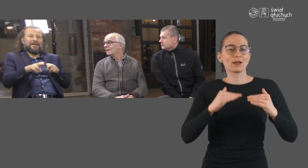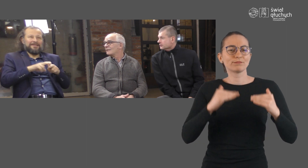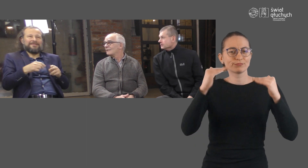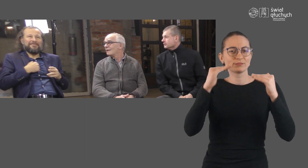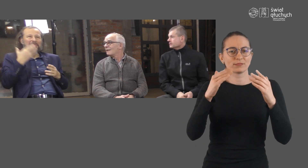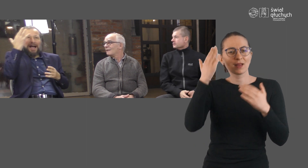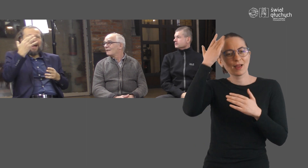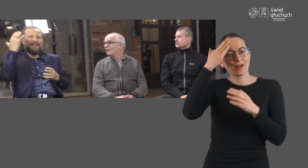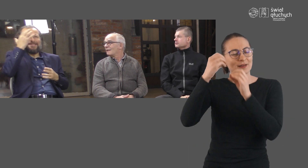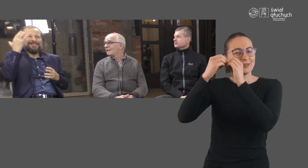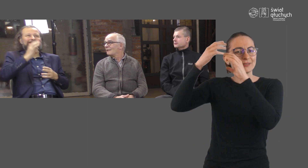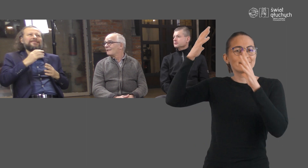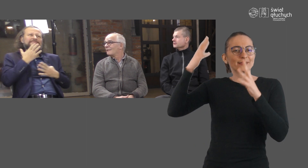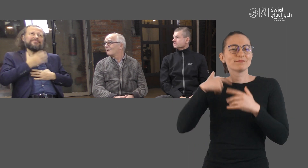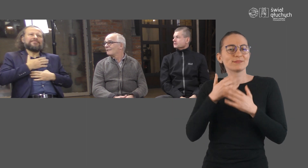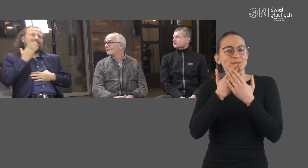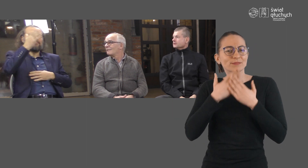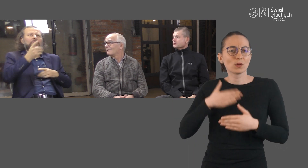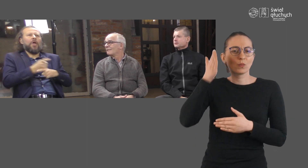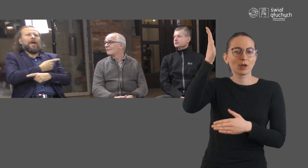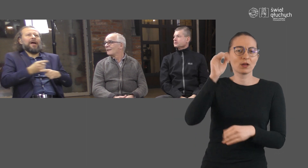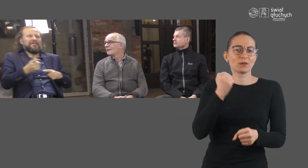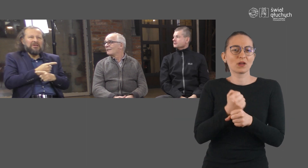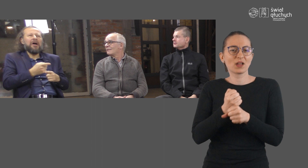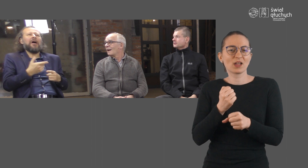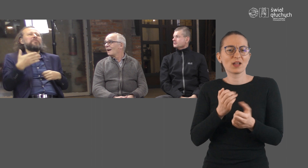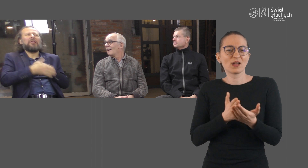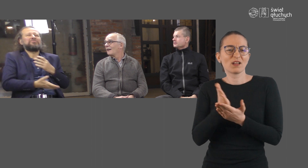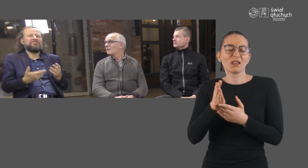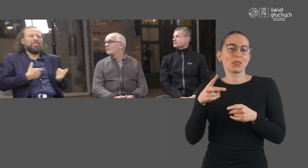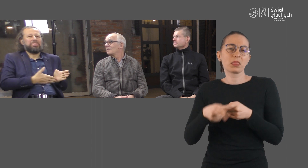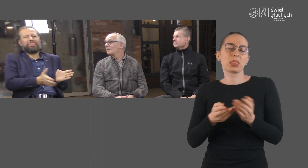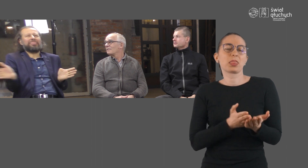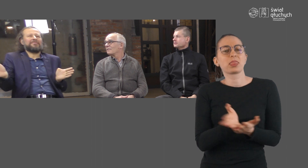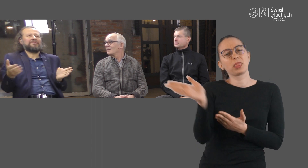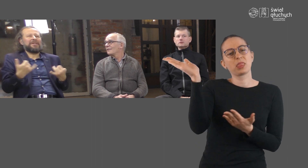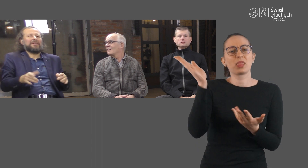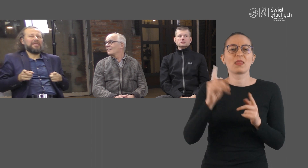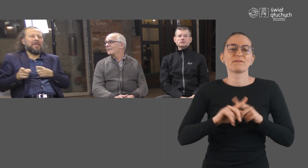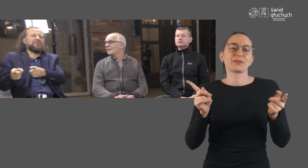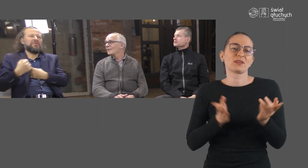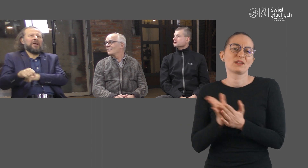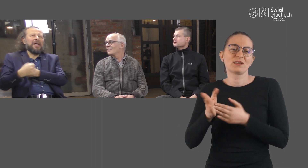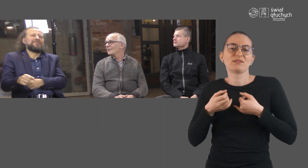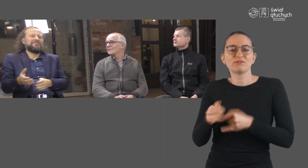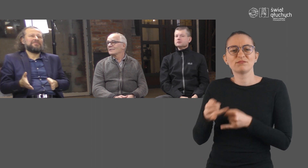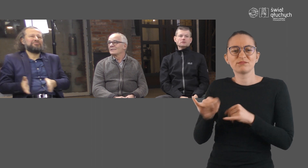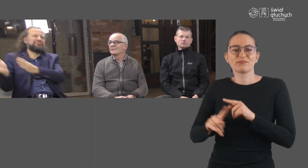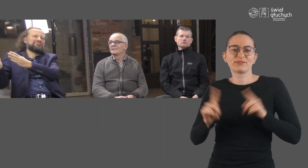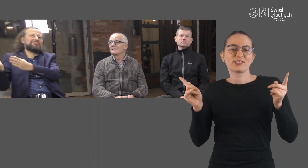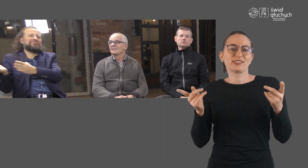W szkole zawodowej ja skończyłem szkołę jako ślusarz. Chciałabym jakby